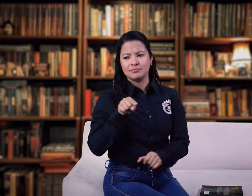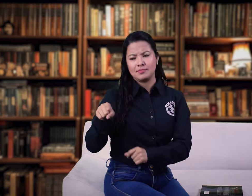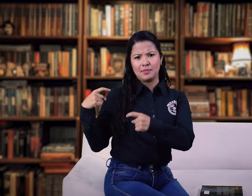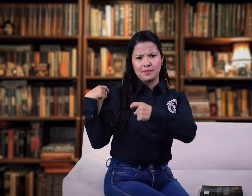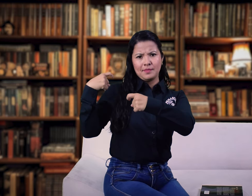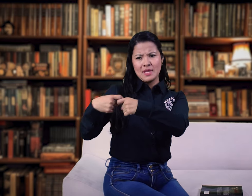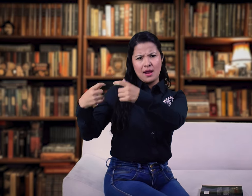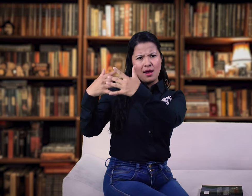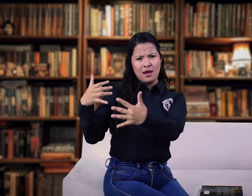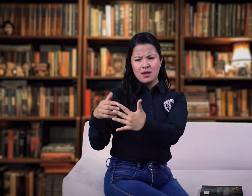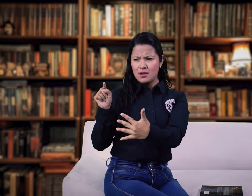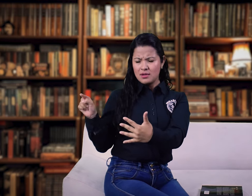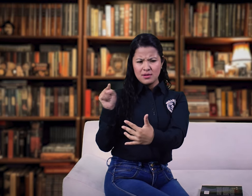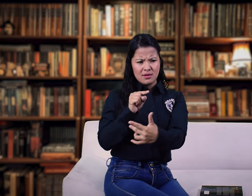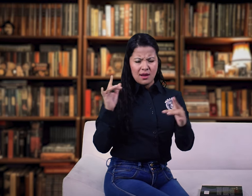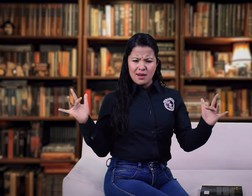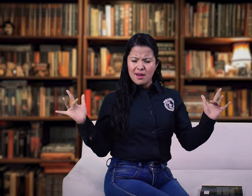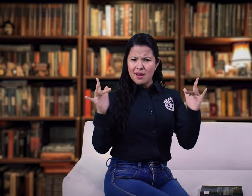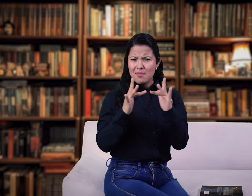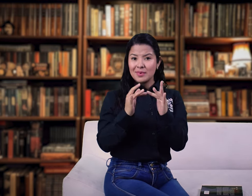personas sordas es una segunda lengua.